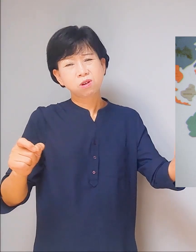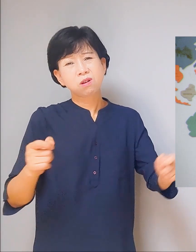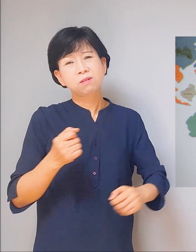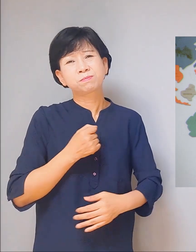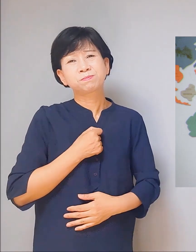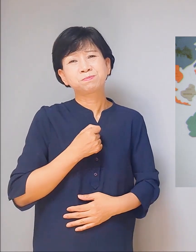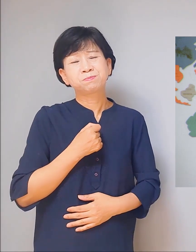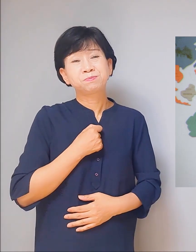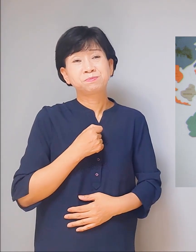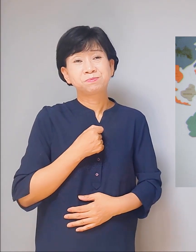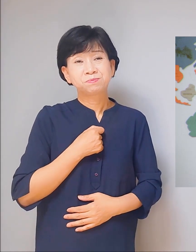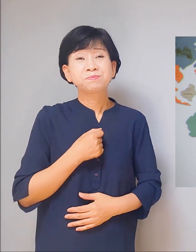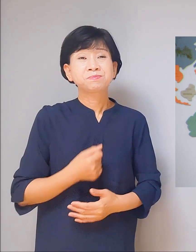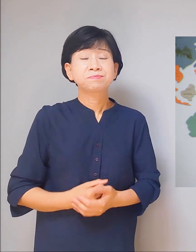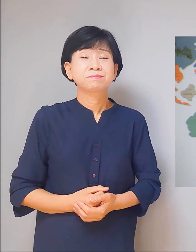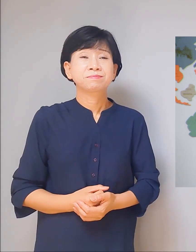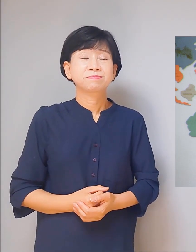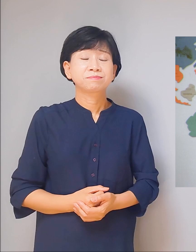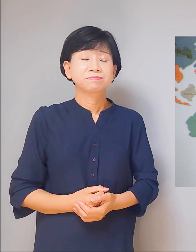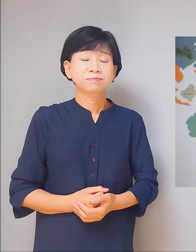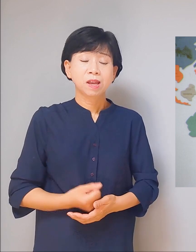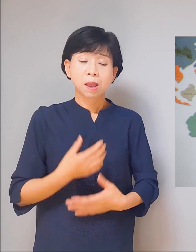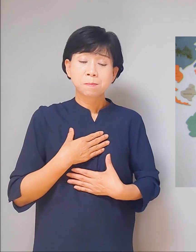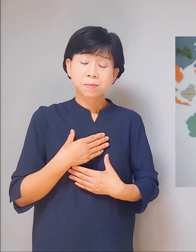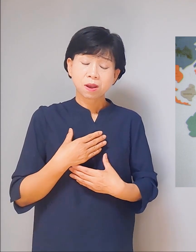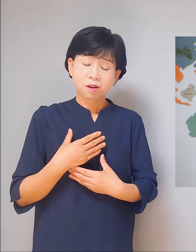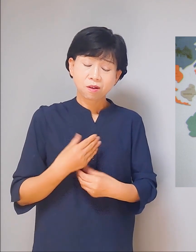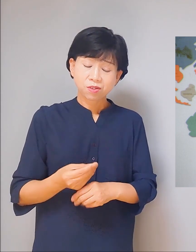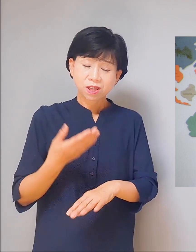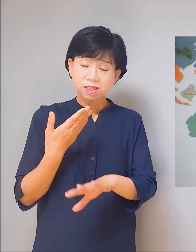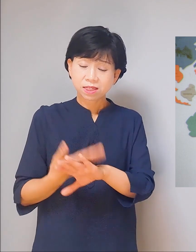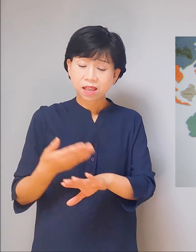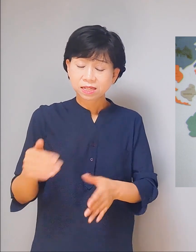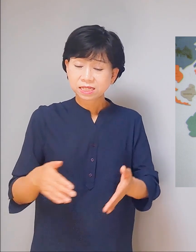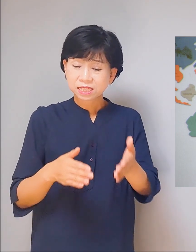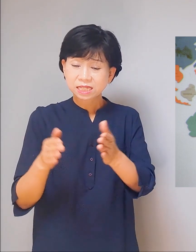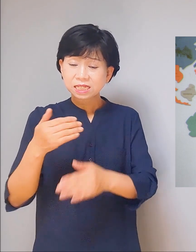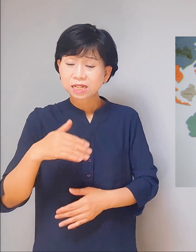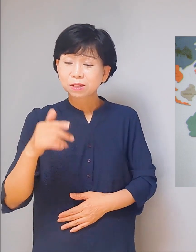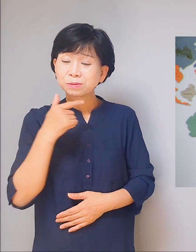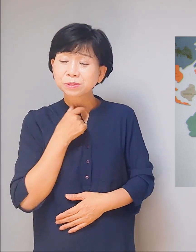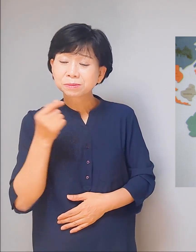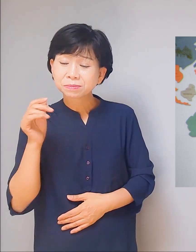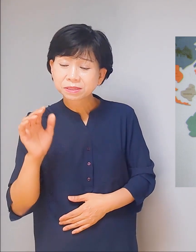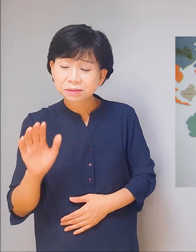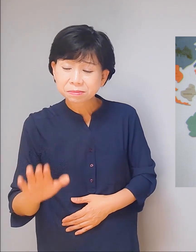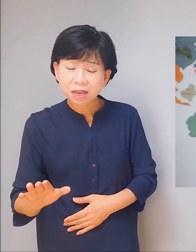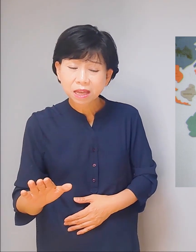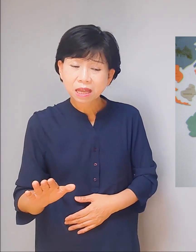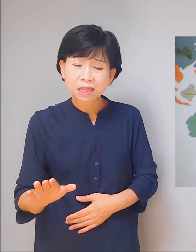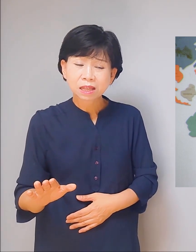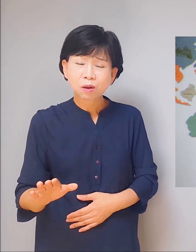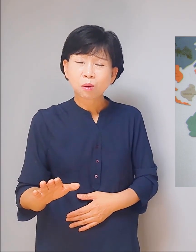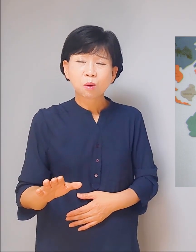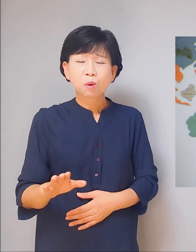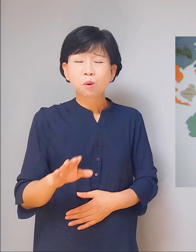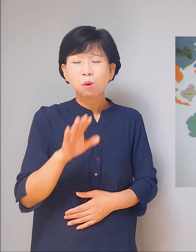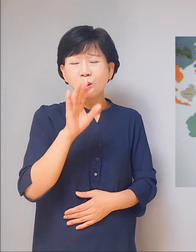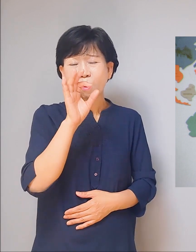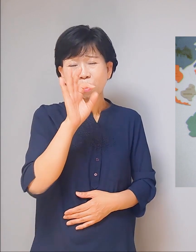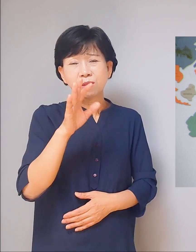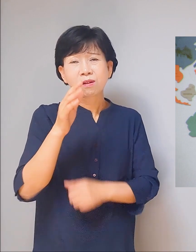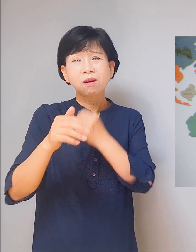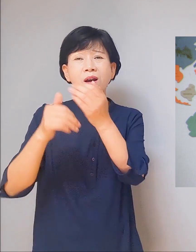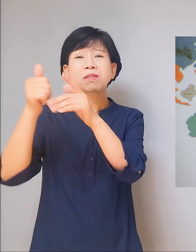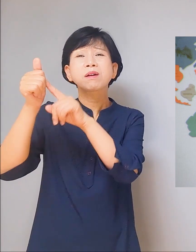그러니 다른 편한 길로 가고 싶어도요, 하나님은 어쨌든 그 고통의 길로 이끌어